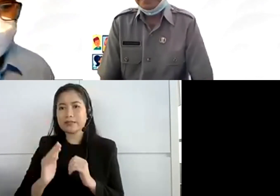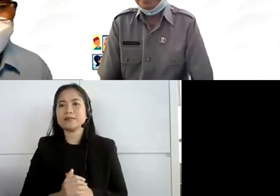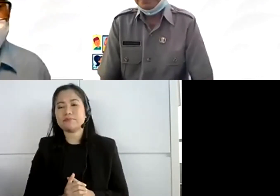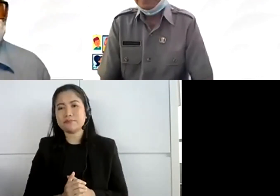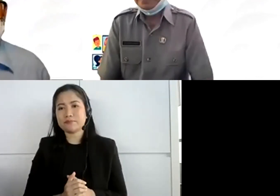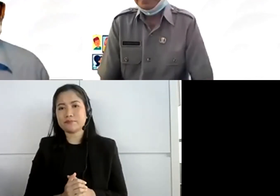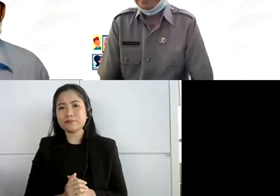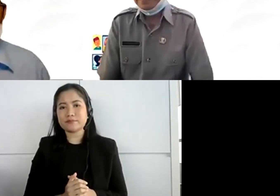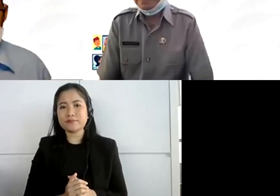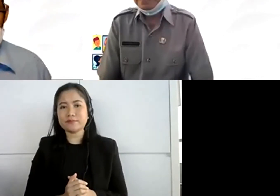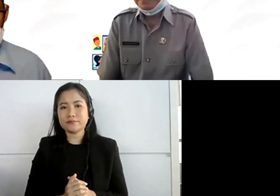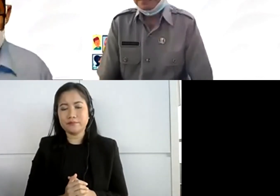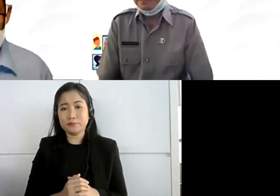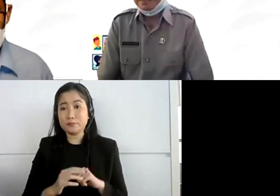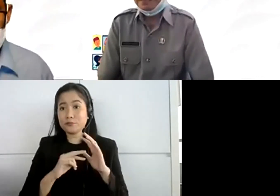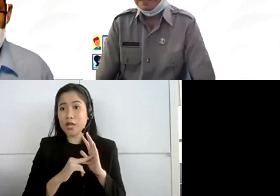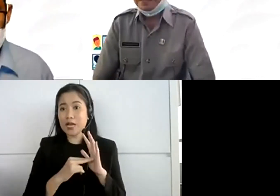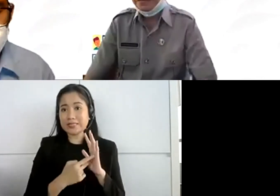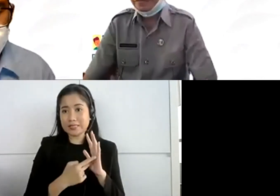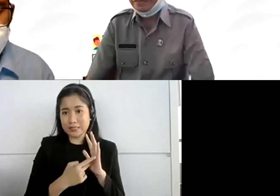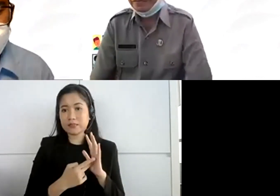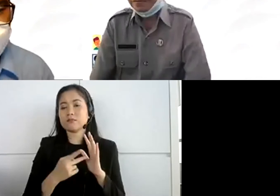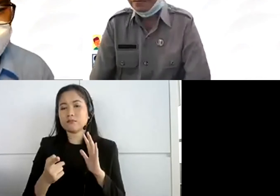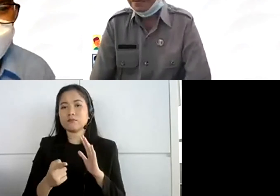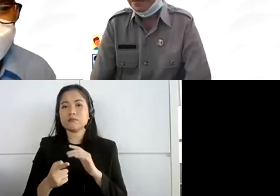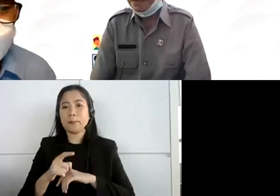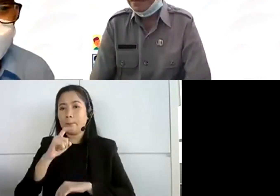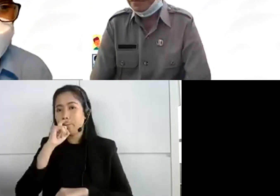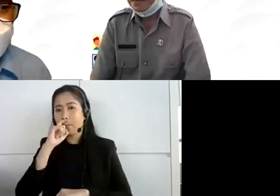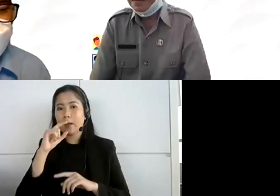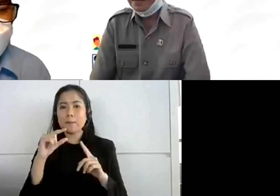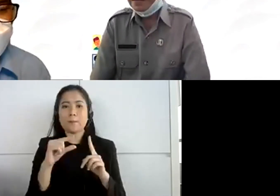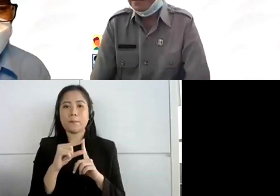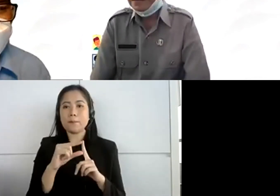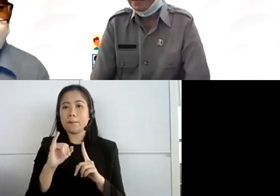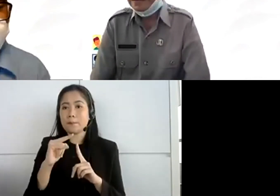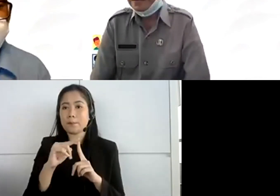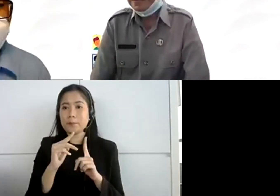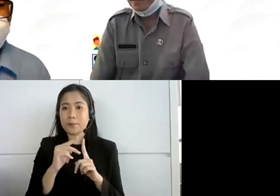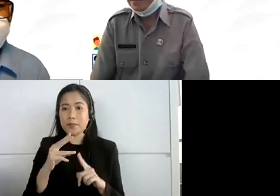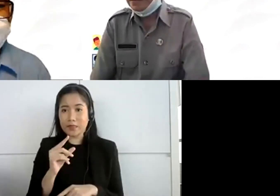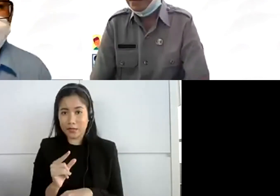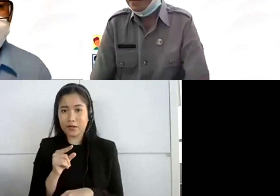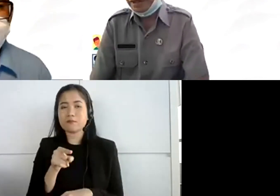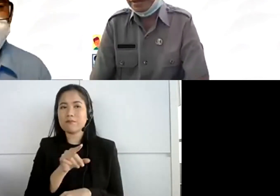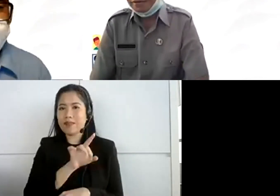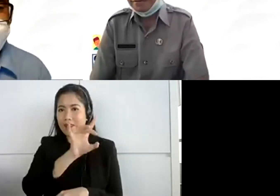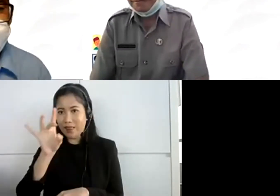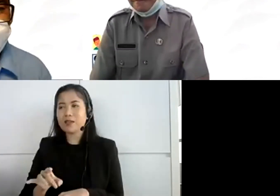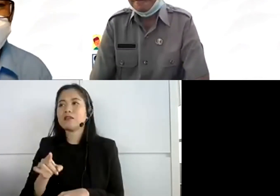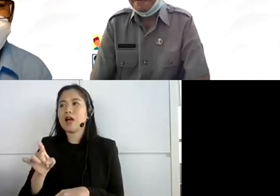Artinya Pak Peter dan juga stakeholder lain yang menginisiasi ini juga sudah memberikan dampak yang cukup signifikan ya